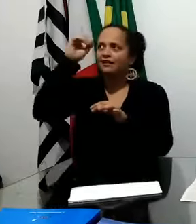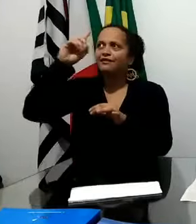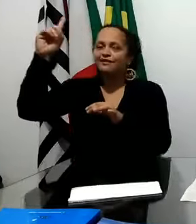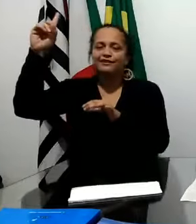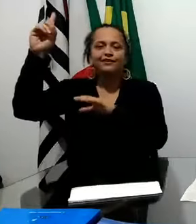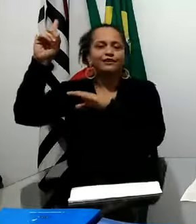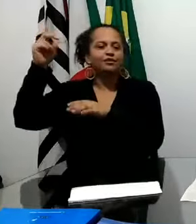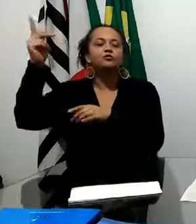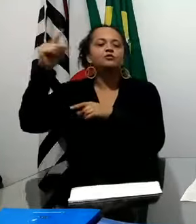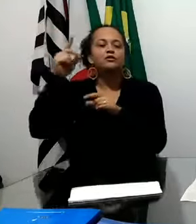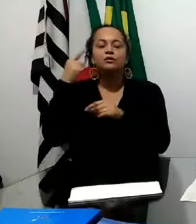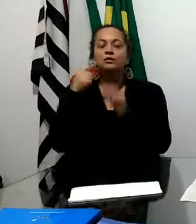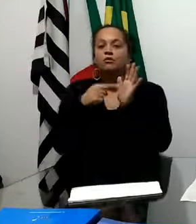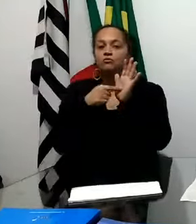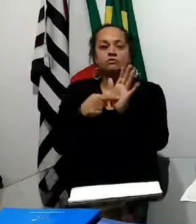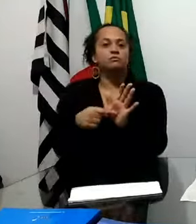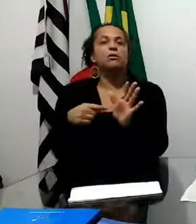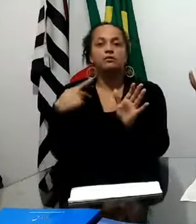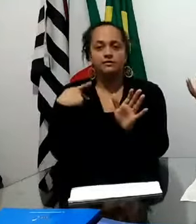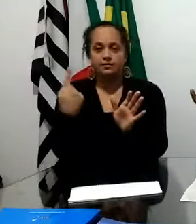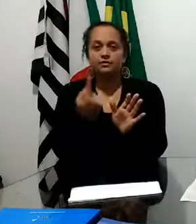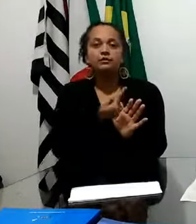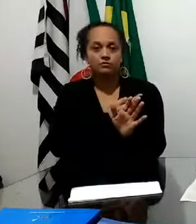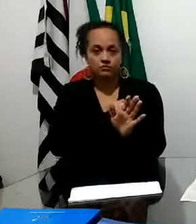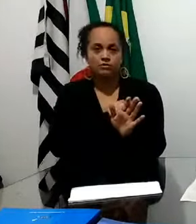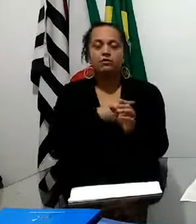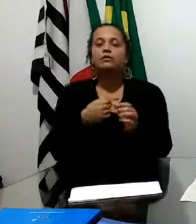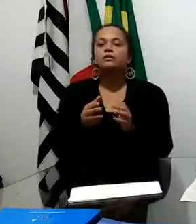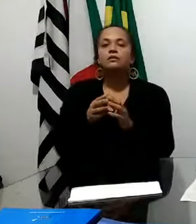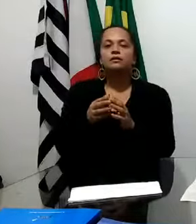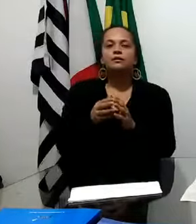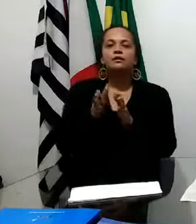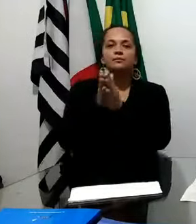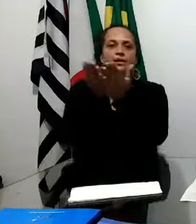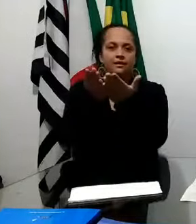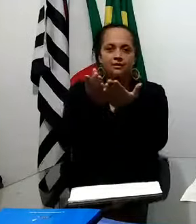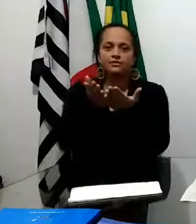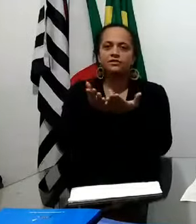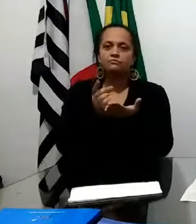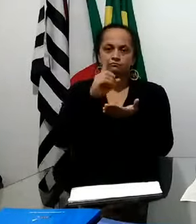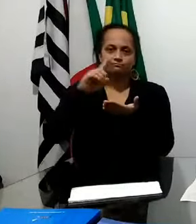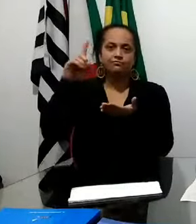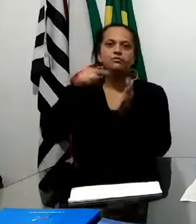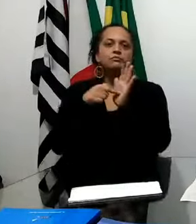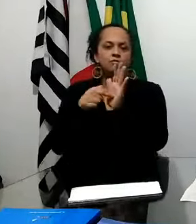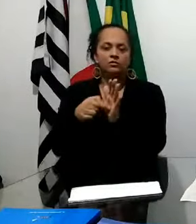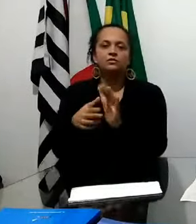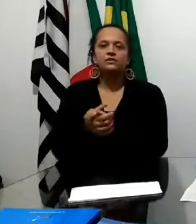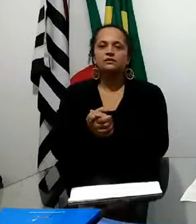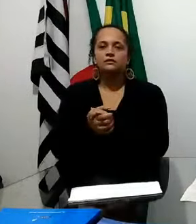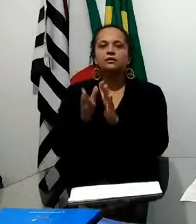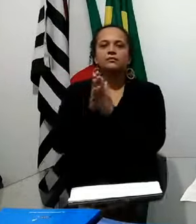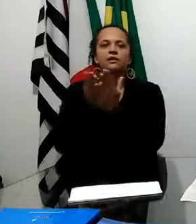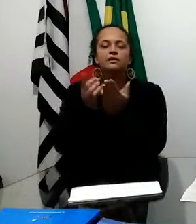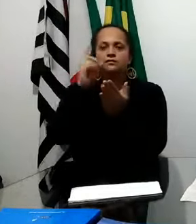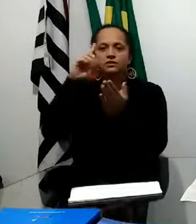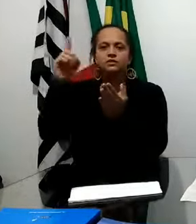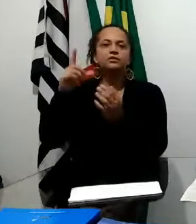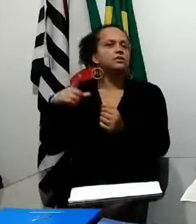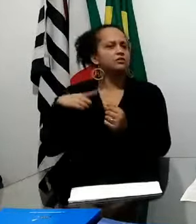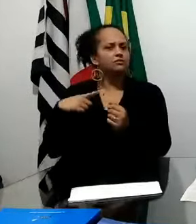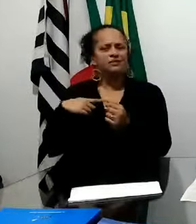alinhamento, palavra que traga a cada um de nós de volta aquilo que de fato nós somos. Porque nesses últimos dias tem